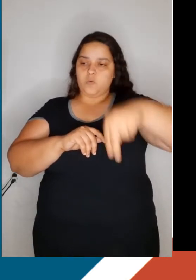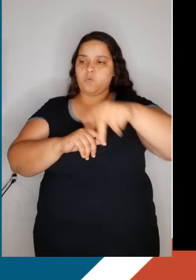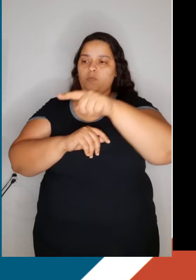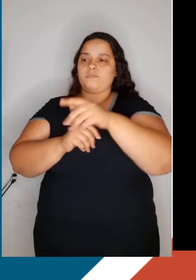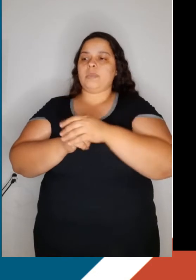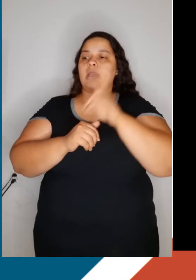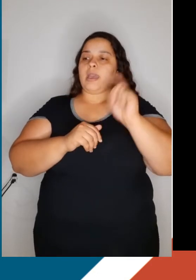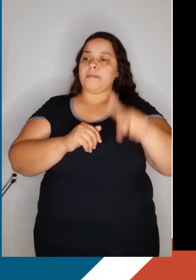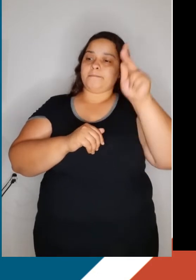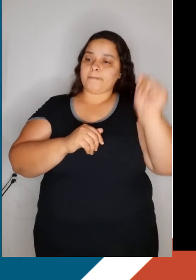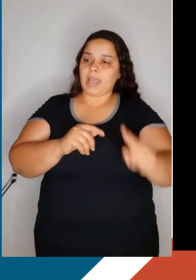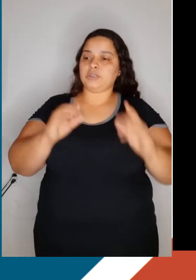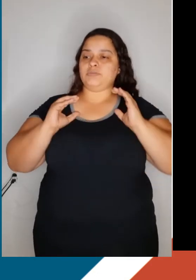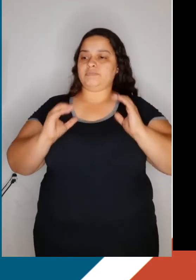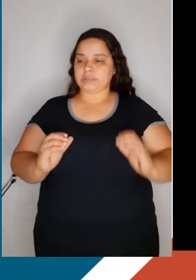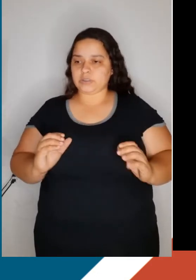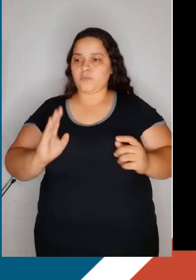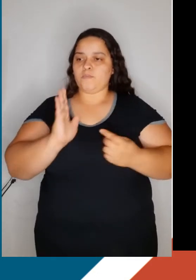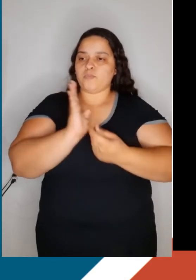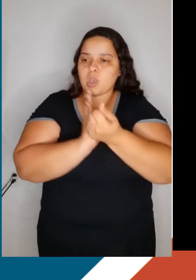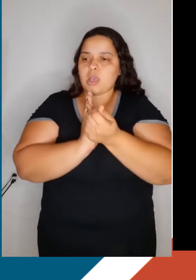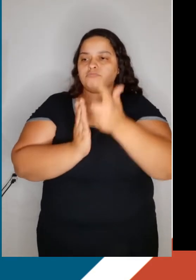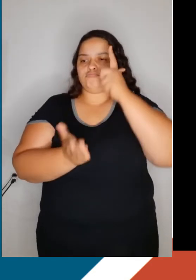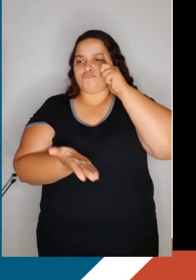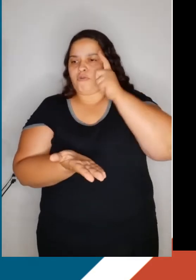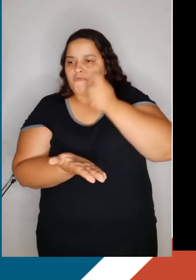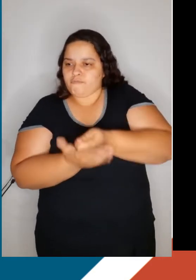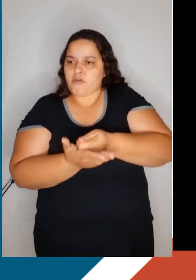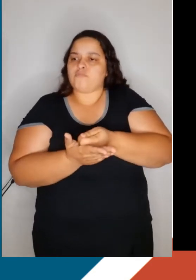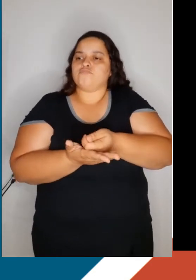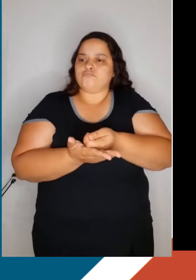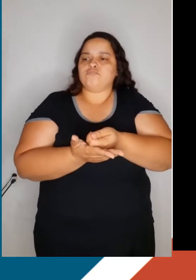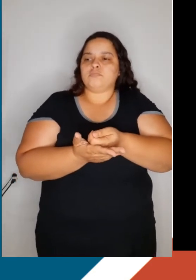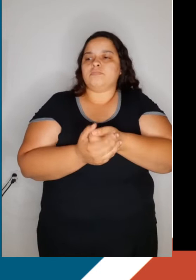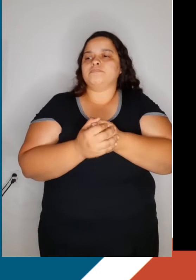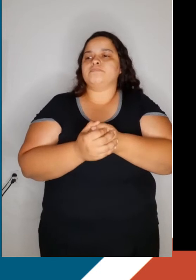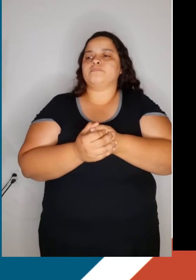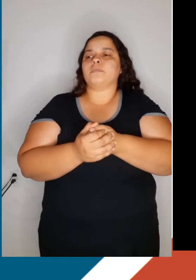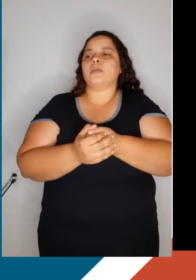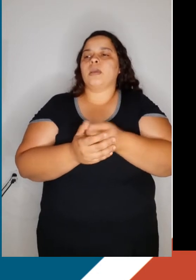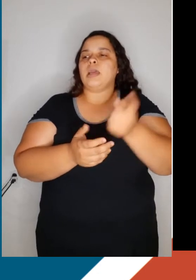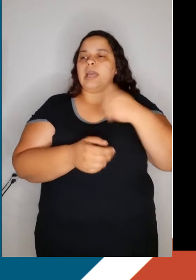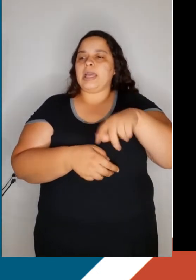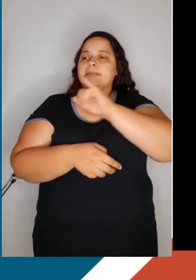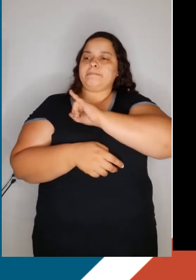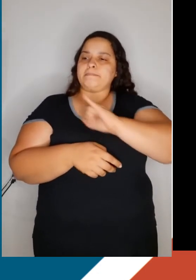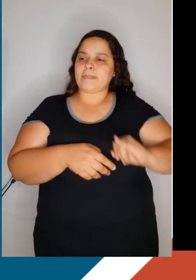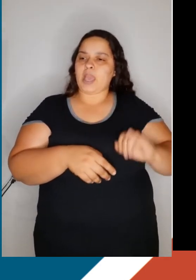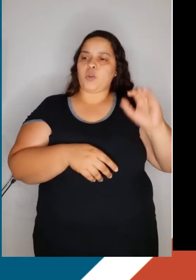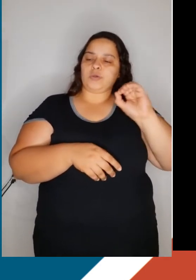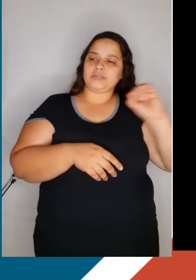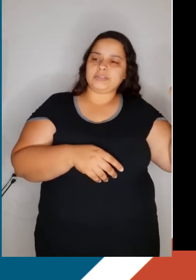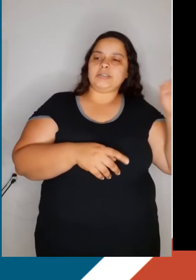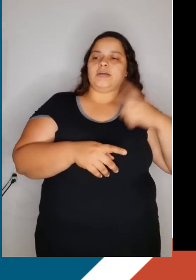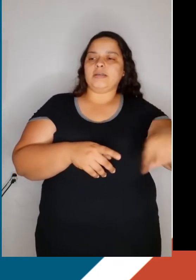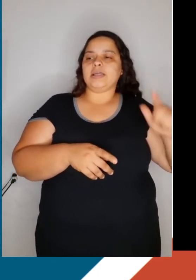burguesa confiante e cada vez mais próspera e dos impérios ocidentais, que é o século XIX, carregava inelutavelmente dentro de